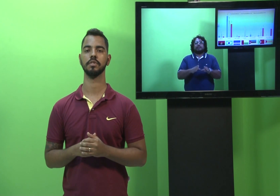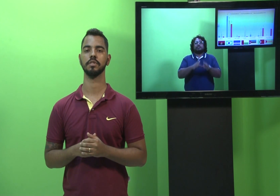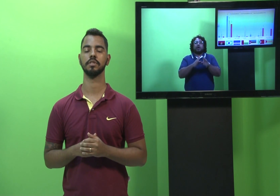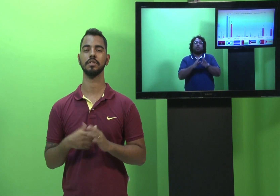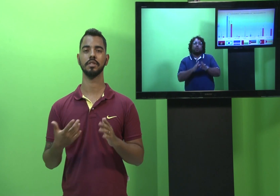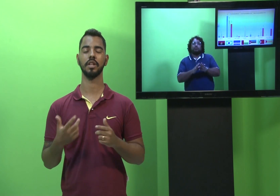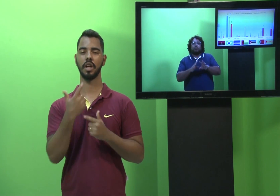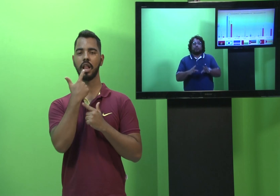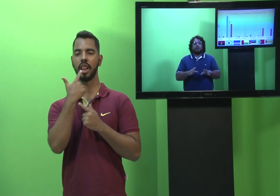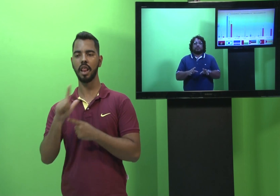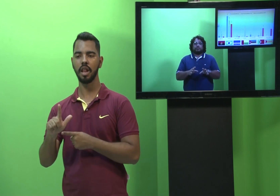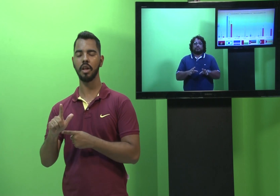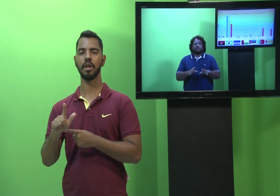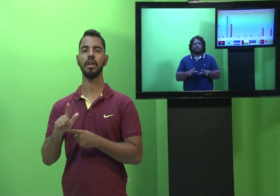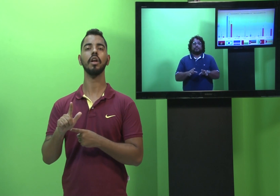analisadas de acordo com o contexto.